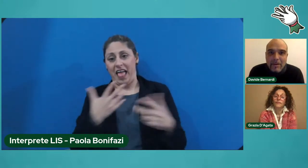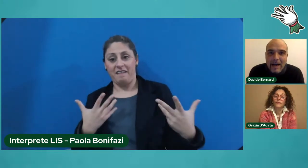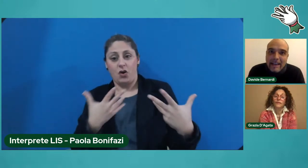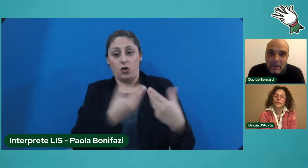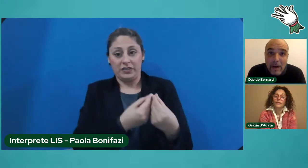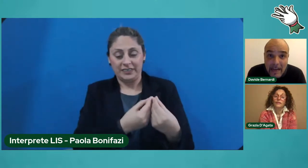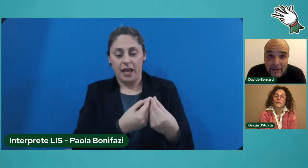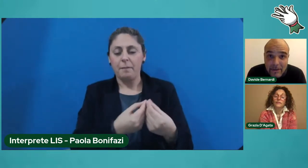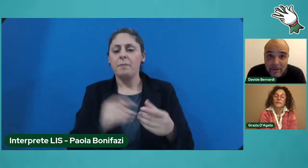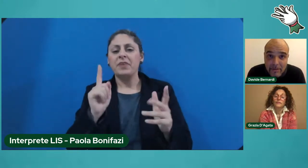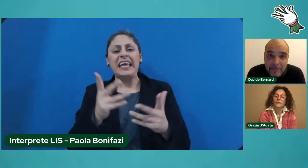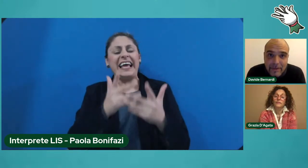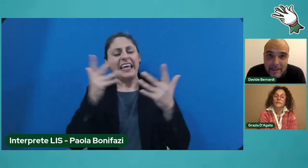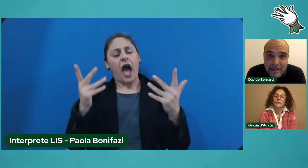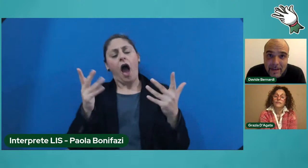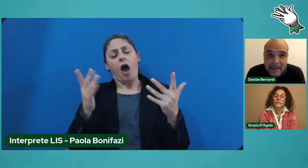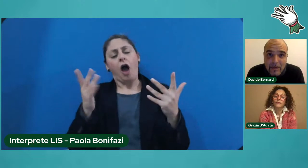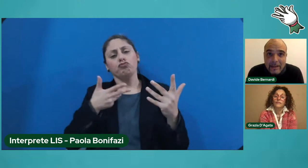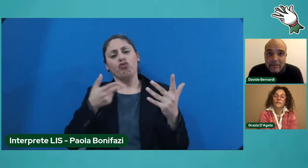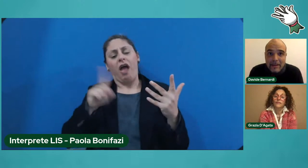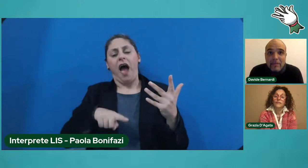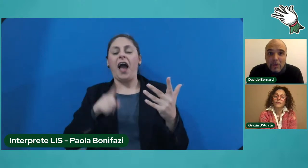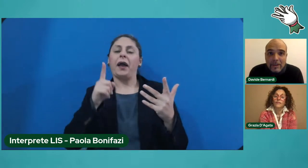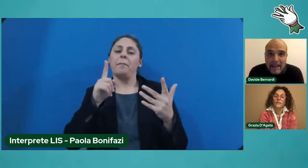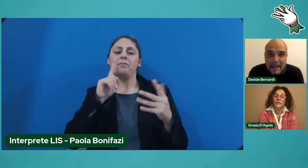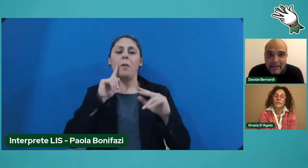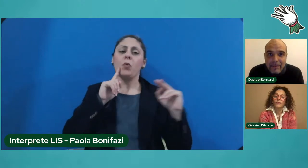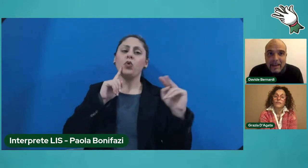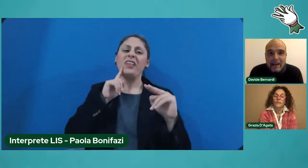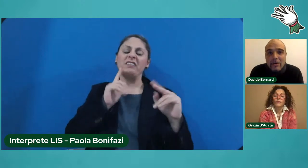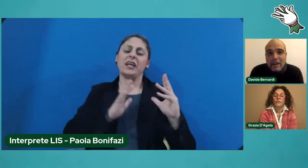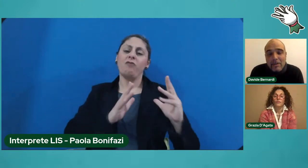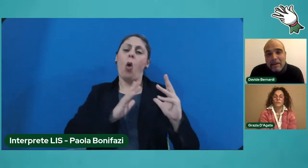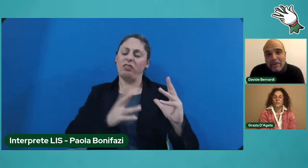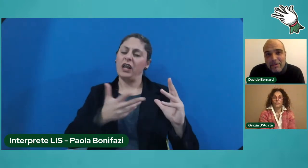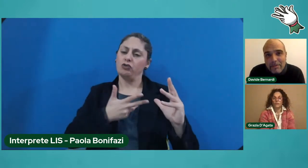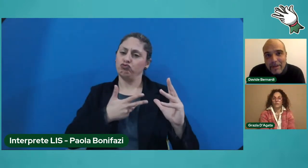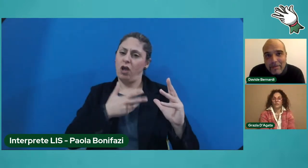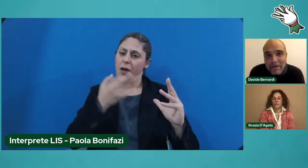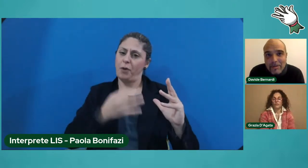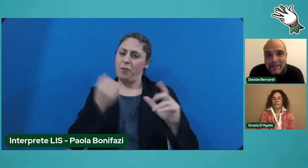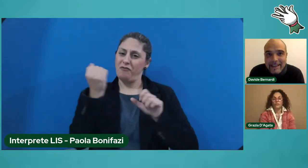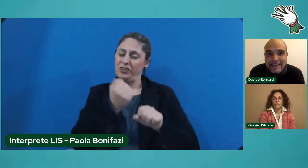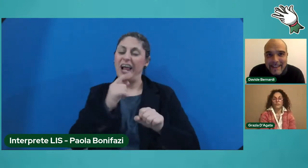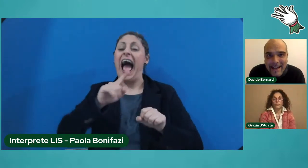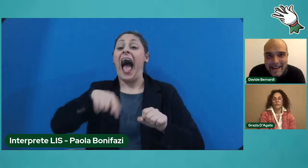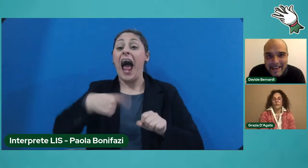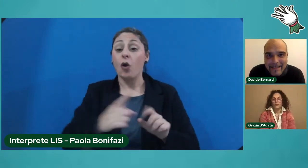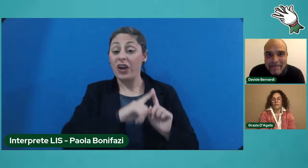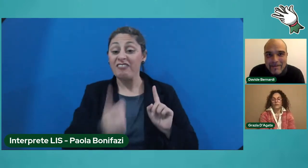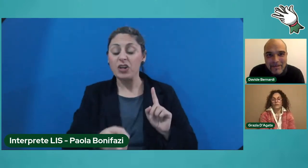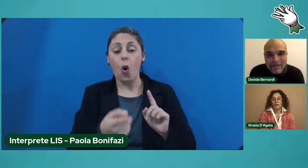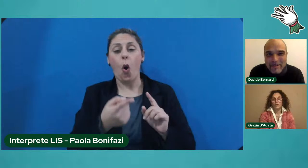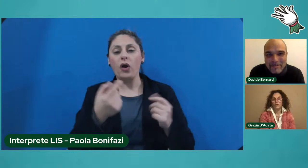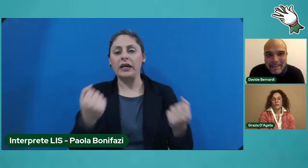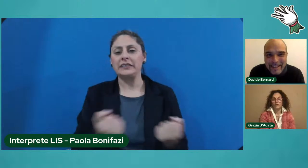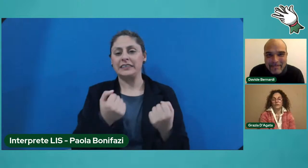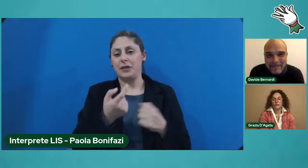abbiamo anche un lato come fondazione, anche un lato per i volontari. Ancora lo abbiamo sviluppato poco perché in 3 anni abbiamo dovuto sopperire